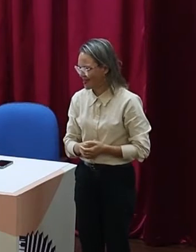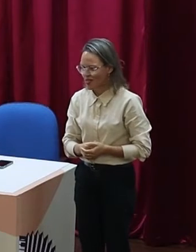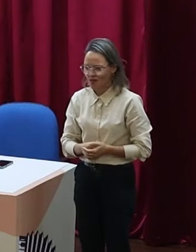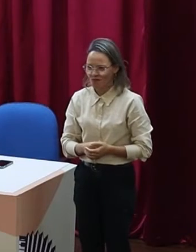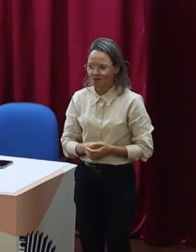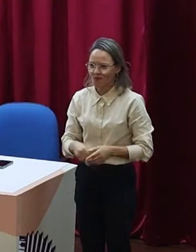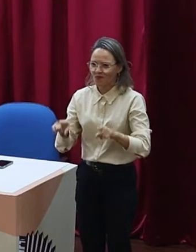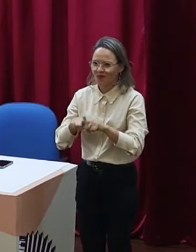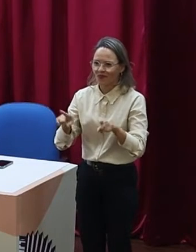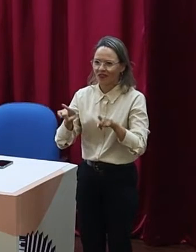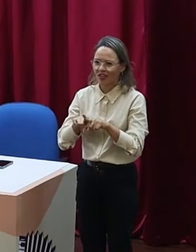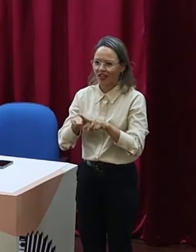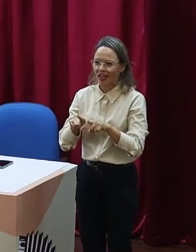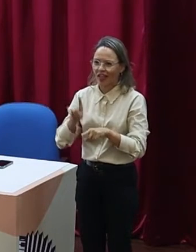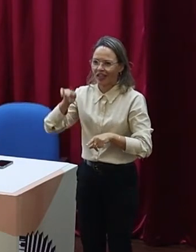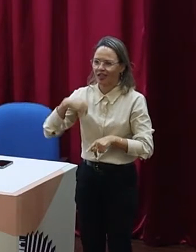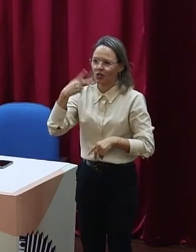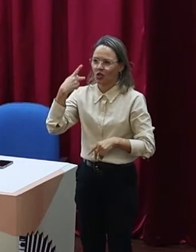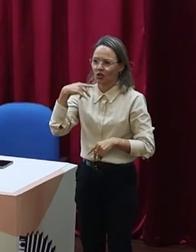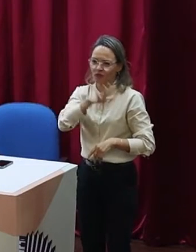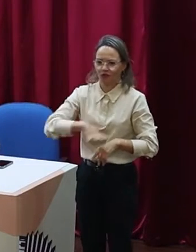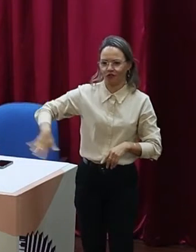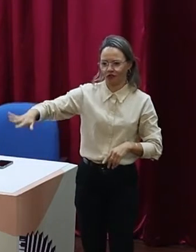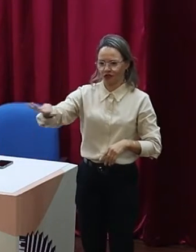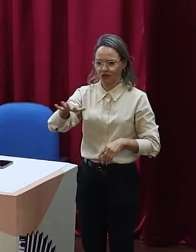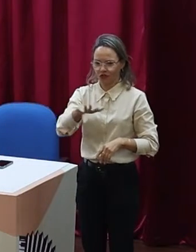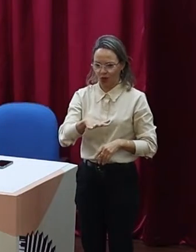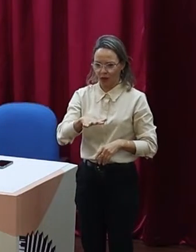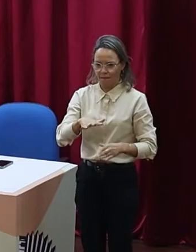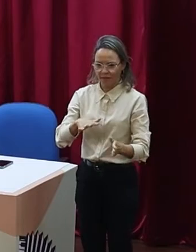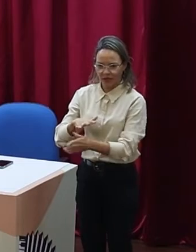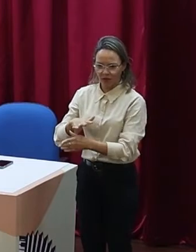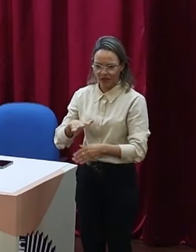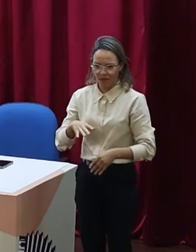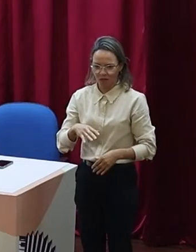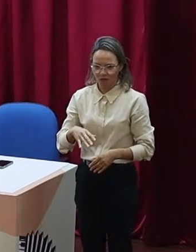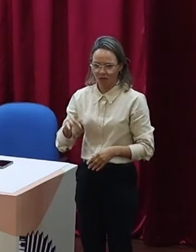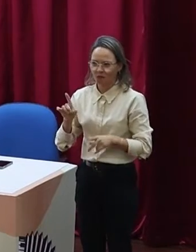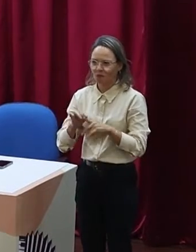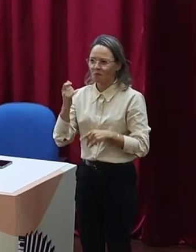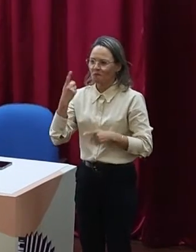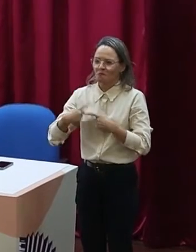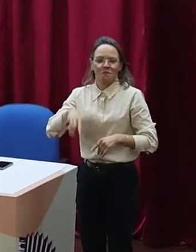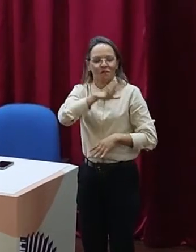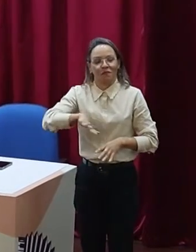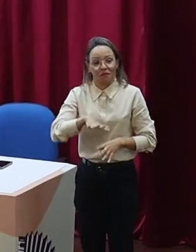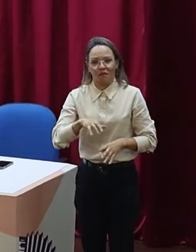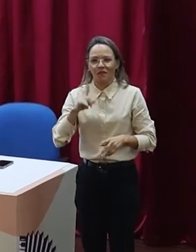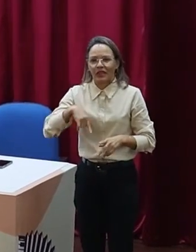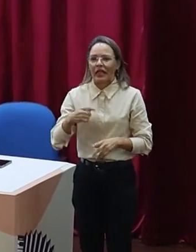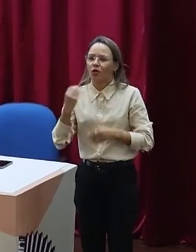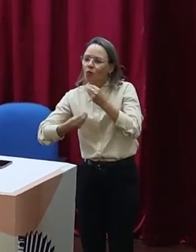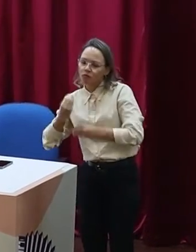mas também as políticas públicas de forma geral, e de maneira incidental, e de maneira colateral. Uma política de